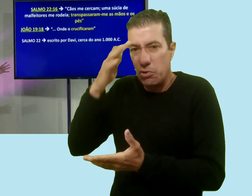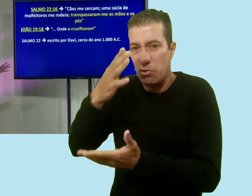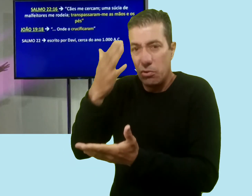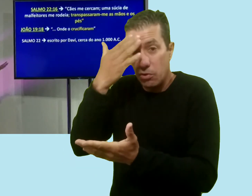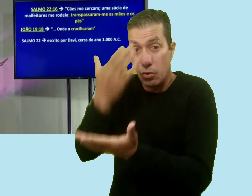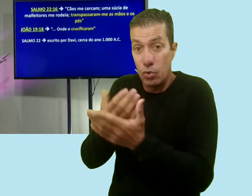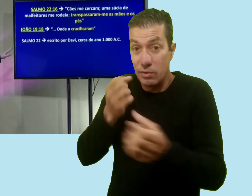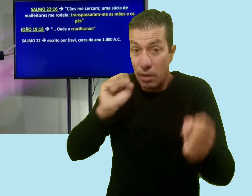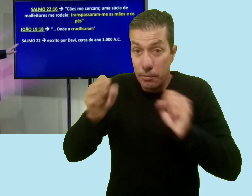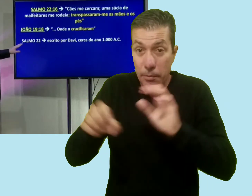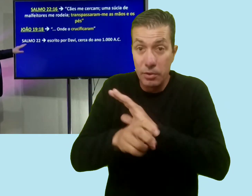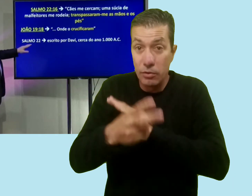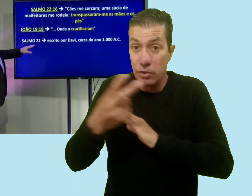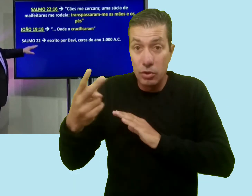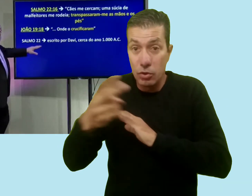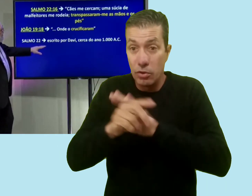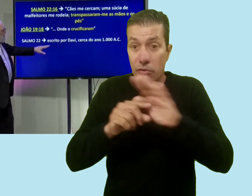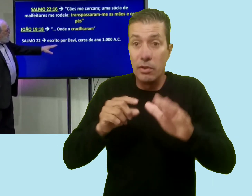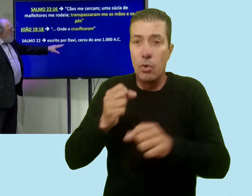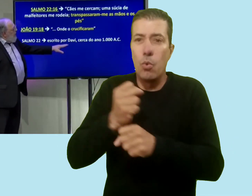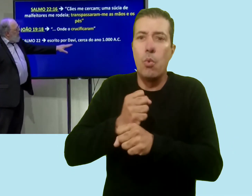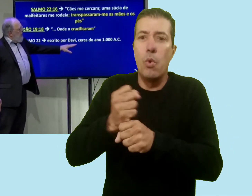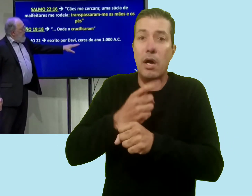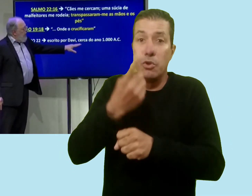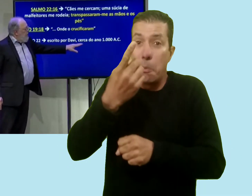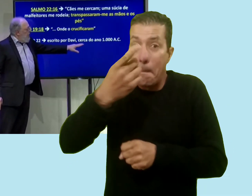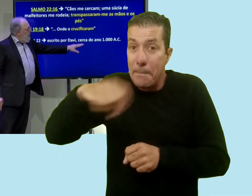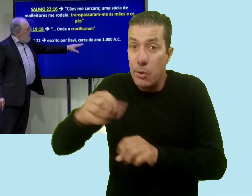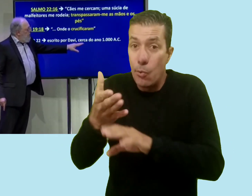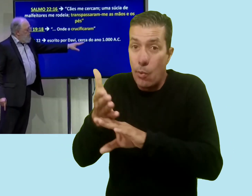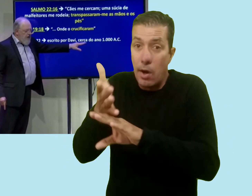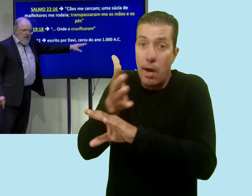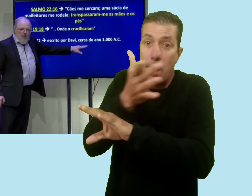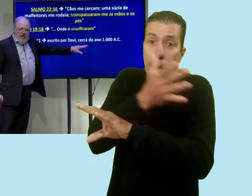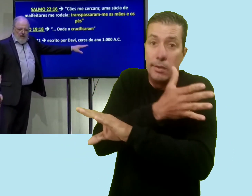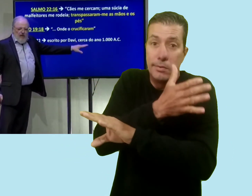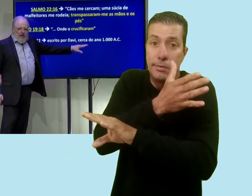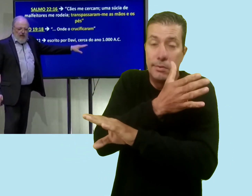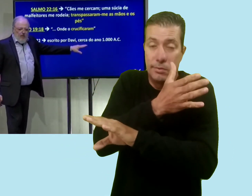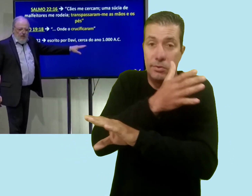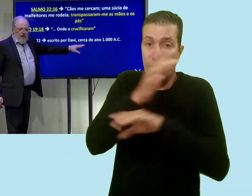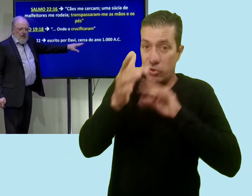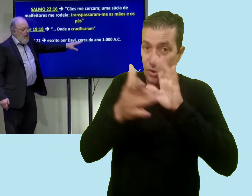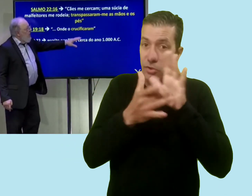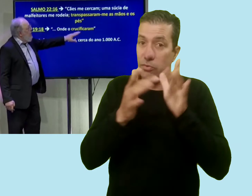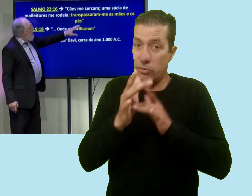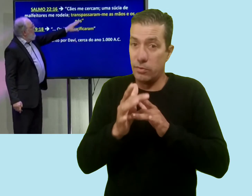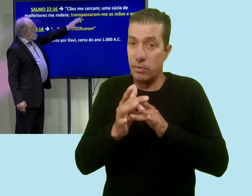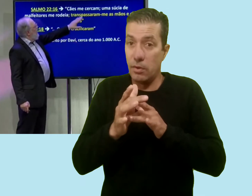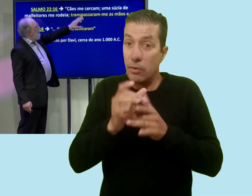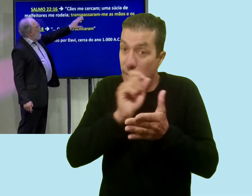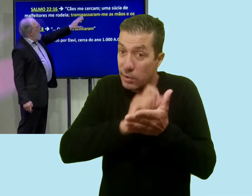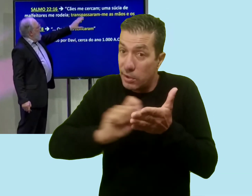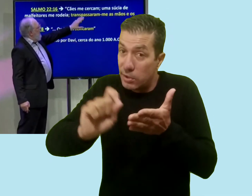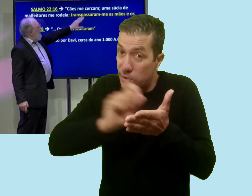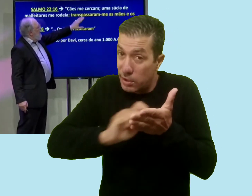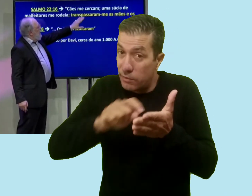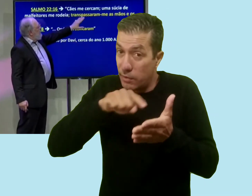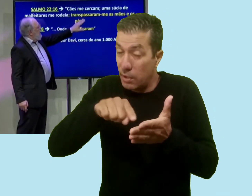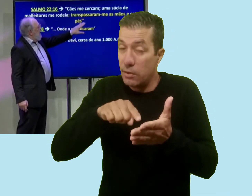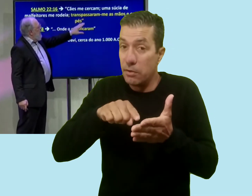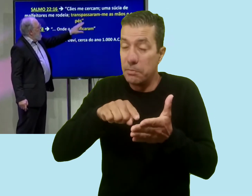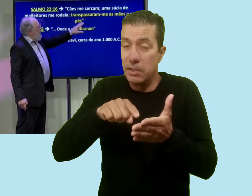nos incrédulos. O Salmo 22 foi escrito por Davi cerca do ano 1000 a.C. Quando ele escreveu isso